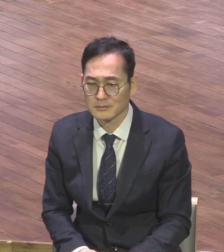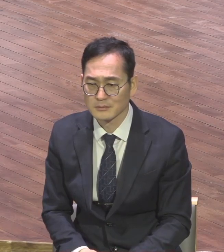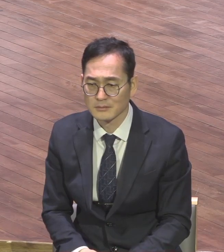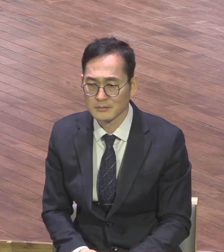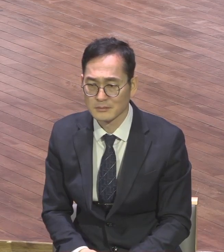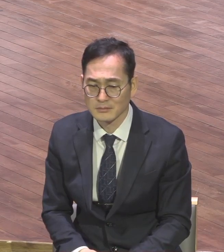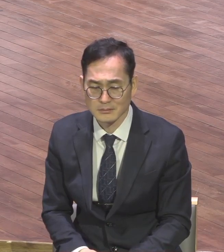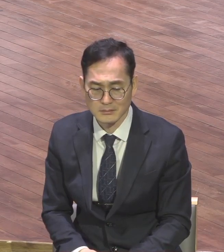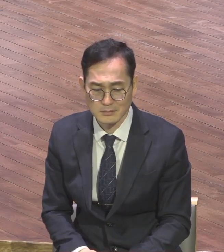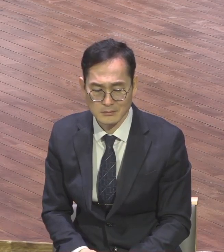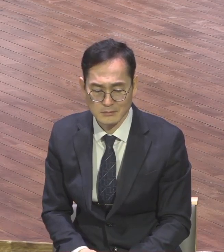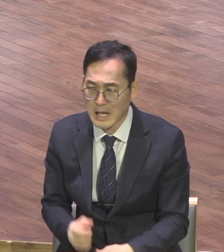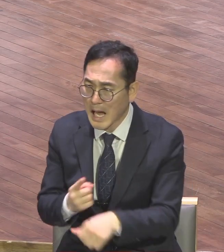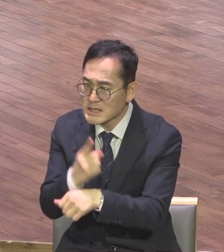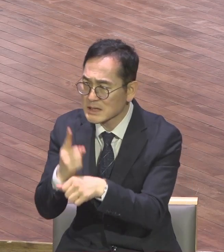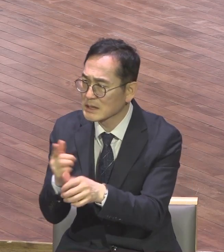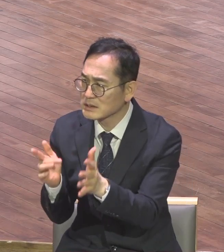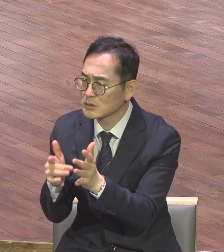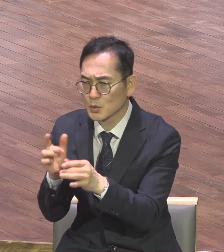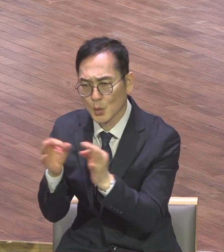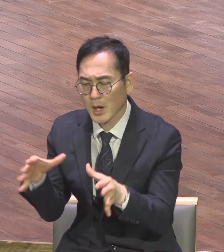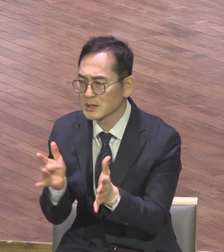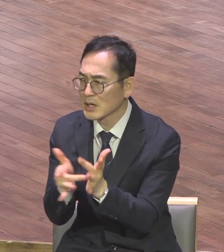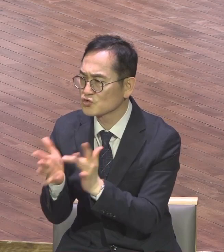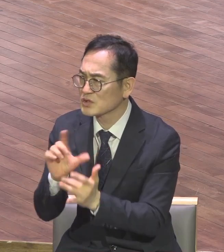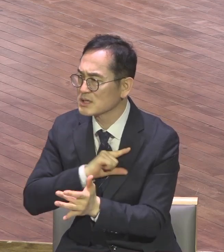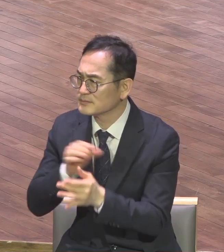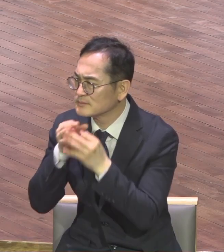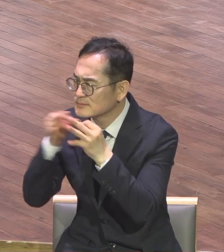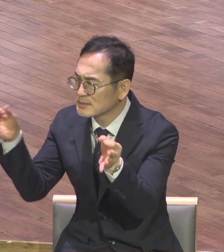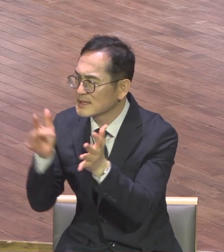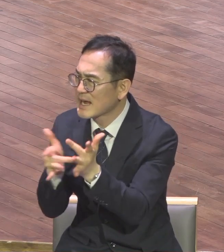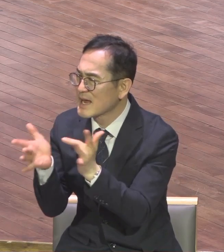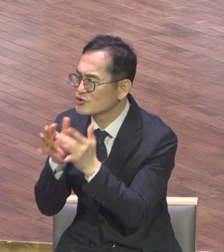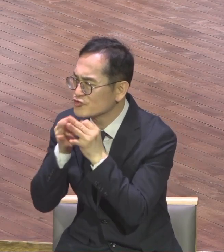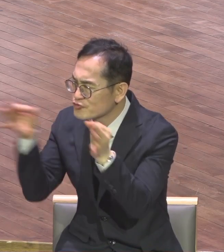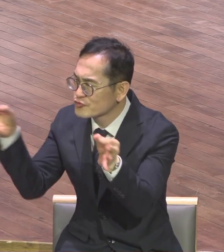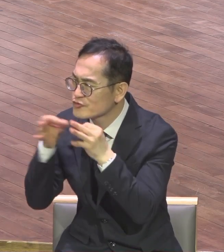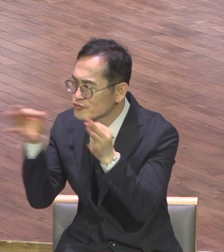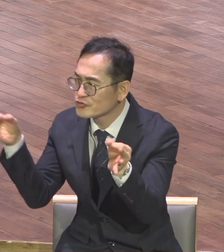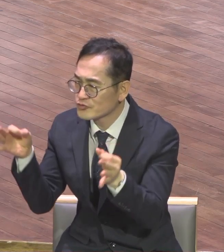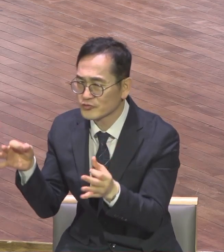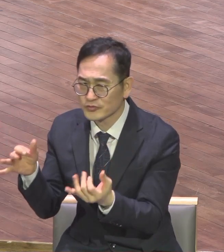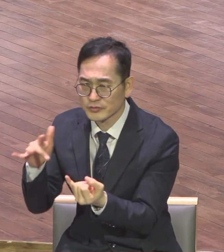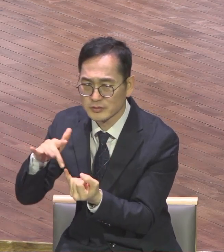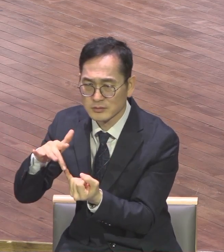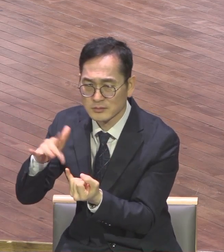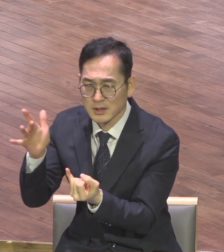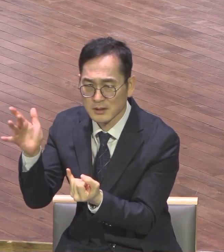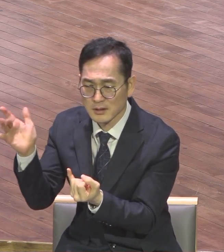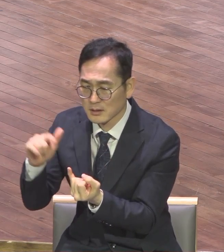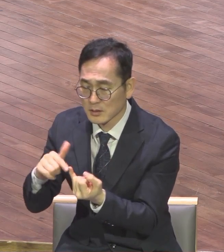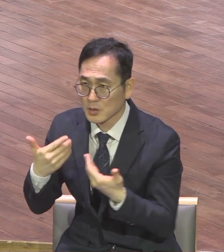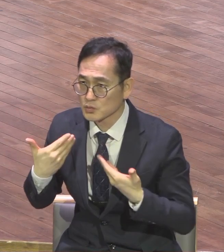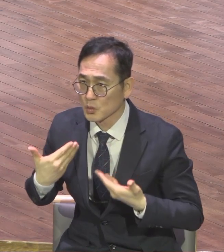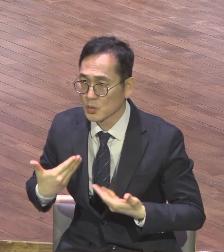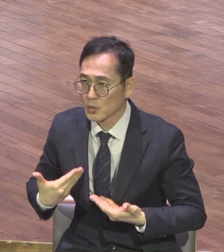들어보니까 막 그건 한 시간 했는가. 그랬는데 예수 이름 예수 이름 했더니 그 어머니가